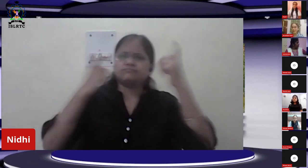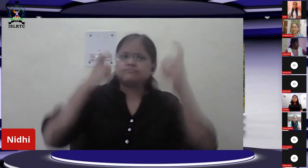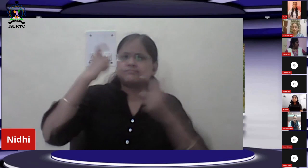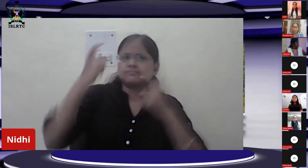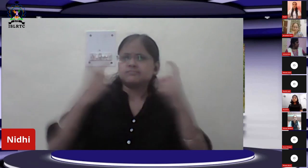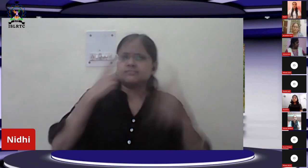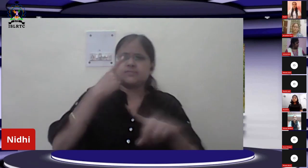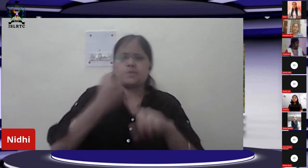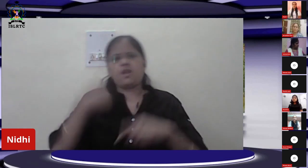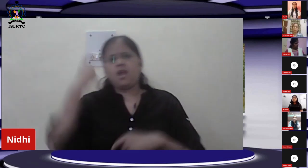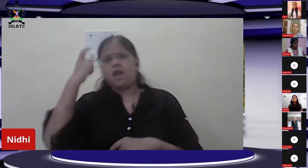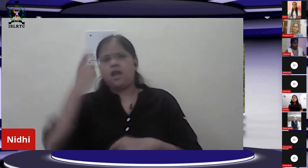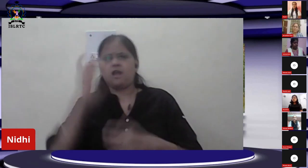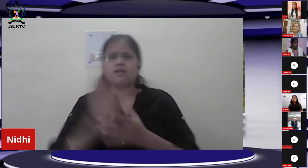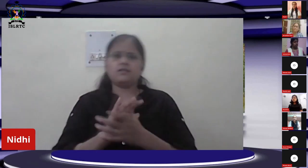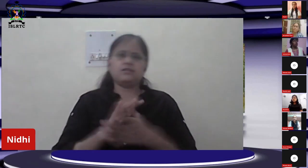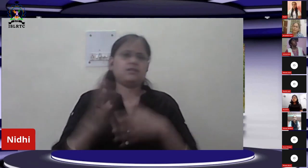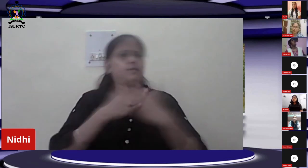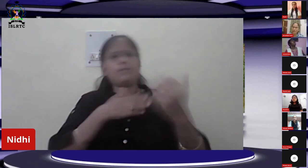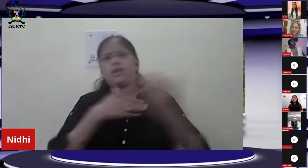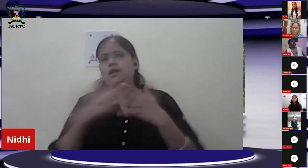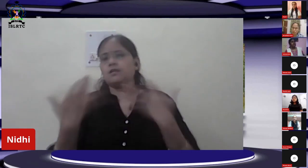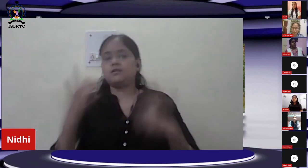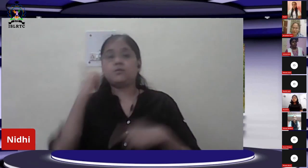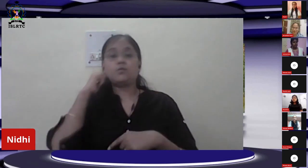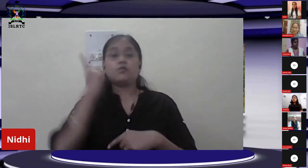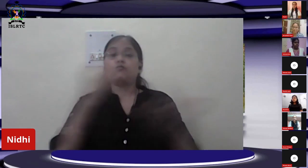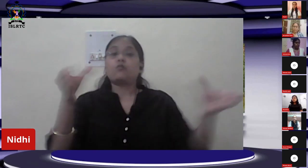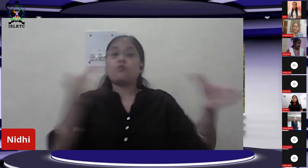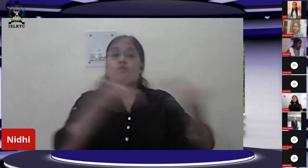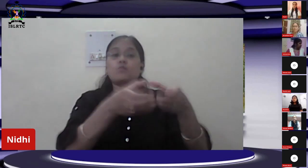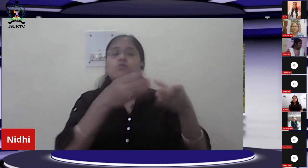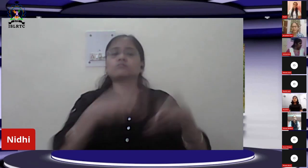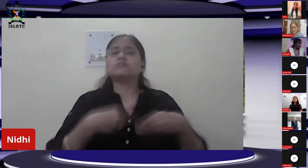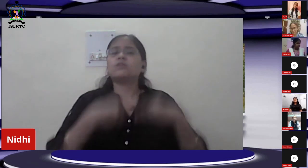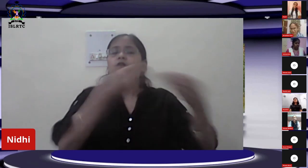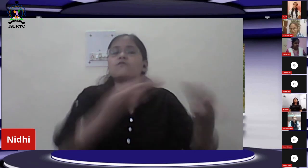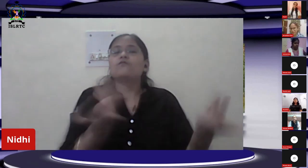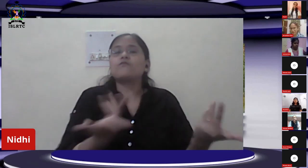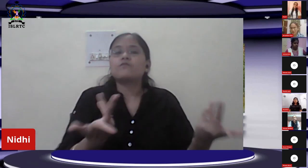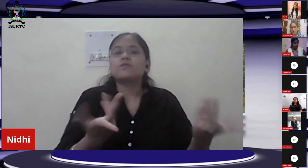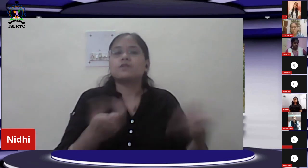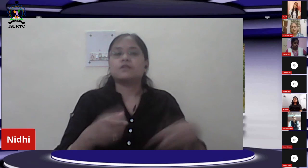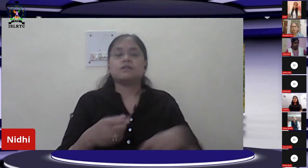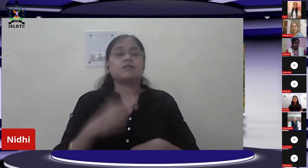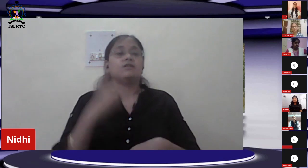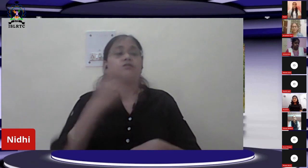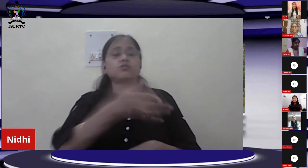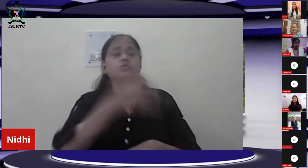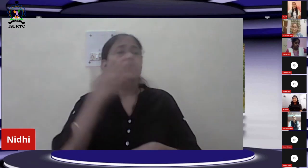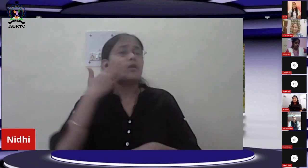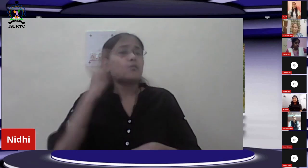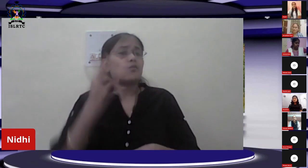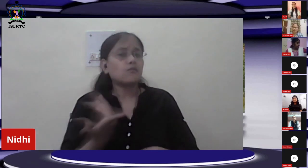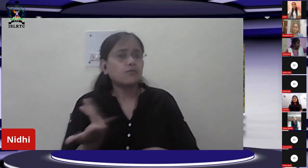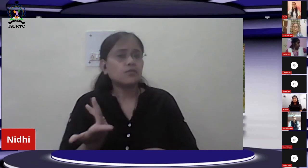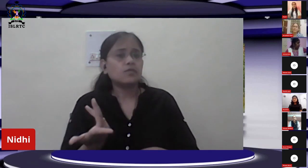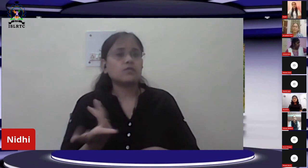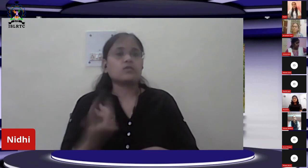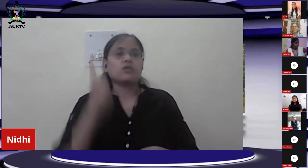है कि कोई भी चीज है तो हम डेफ कमेटी को कैसे उसको देंगे, डेफ कमेटी को इससे कैसे इम्पोर्टेंस मिलेगा, क्योंकि हम कहीं ना कहीं डेफ कमेटी के पार्ट हैं।